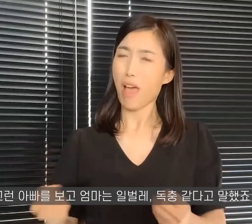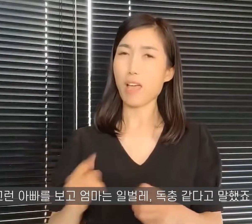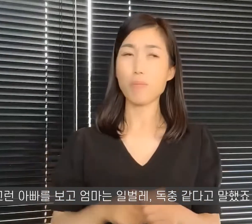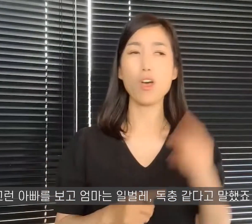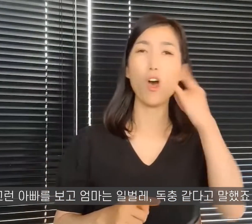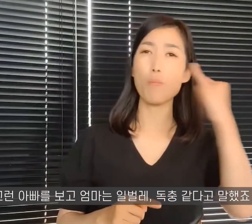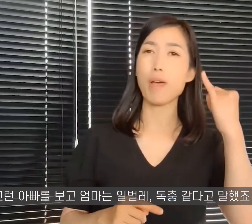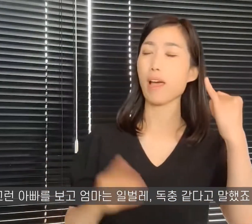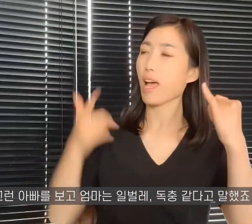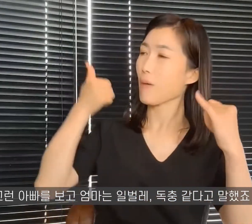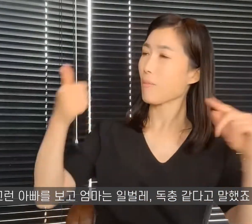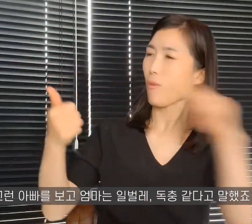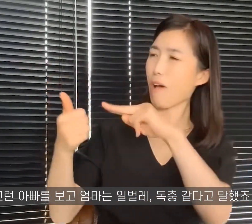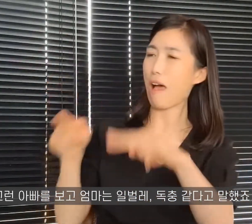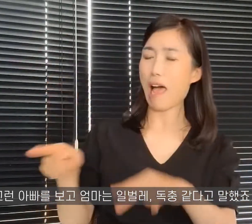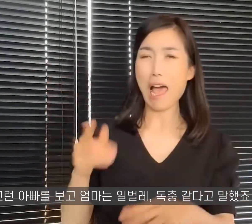독충 같다고 말했죠